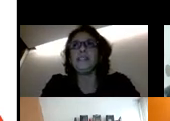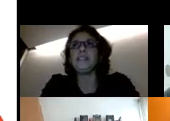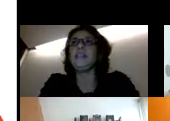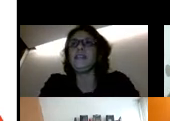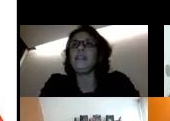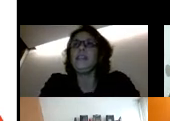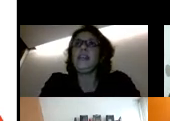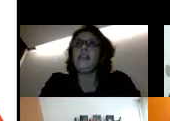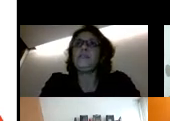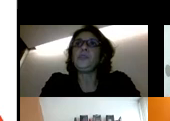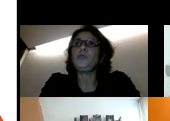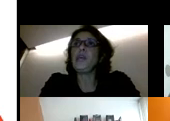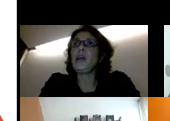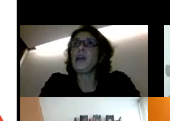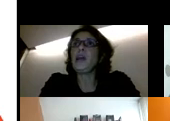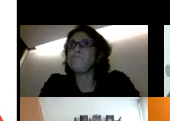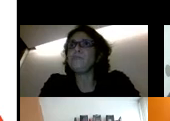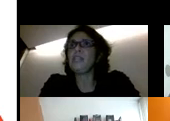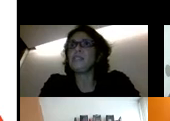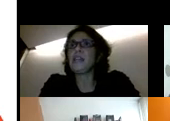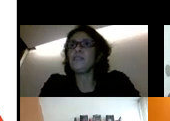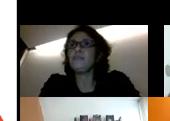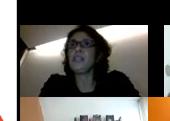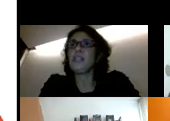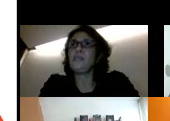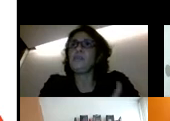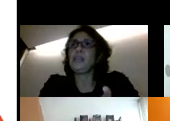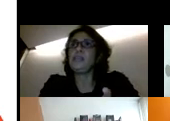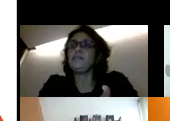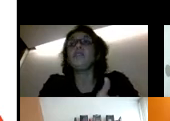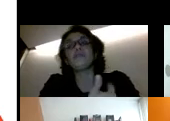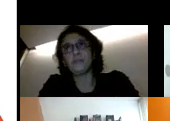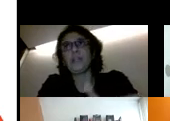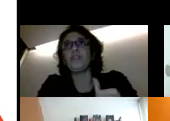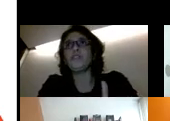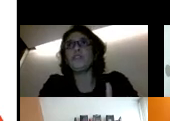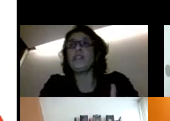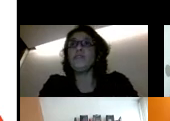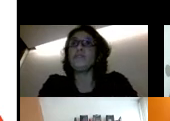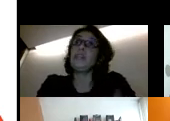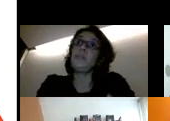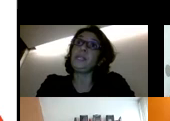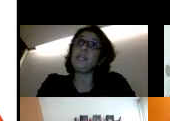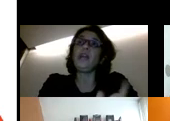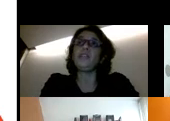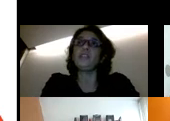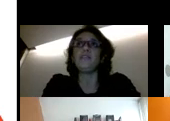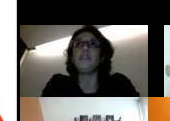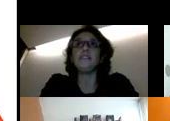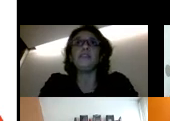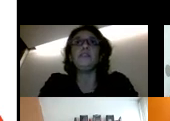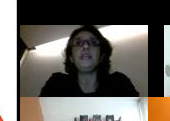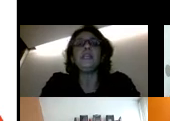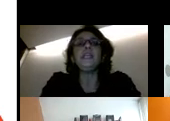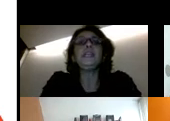primaria en Chile dura 10 años, desde el primero, 8 años, desde el primero al